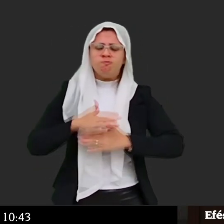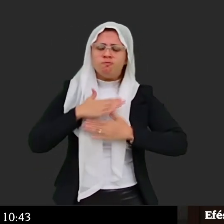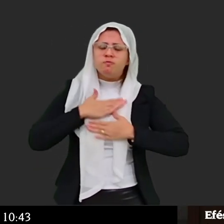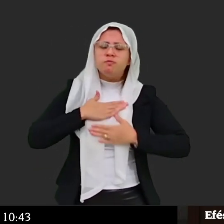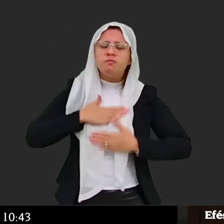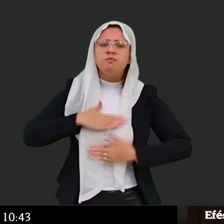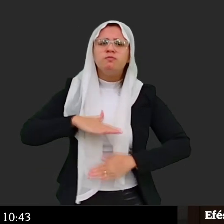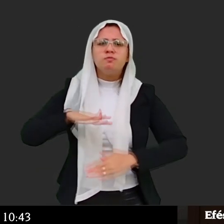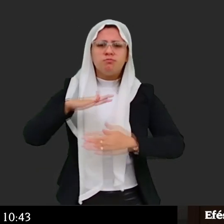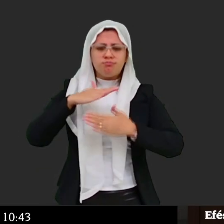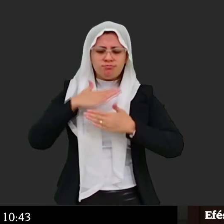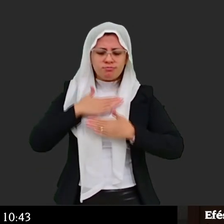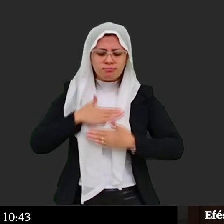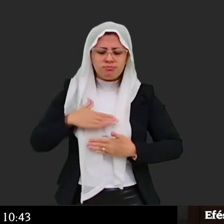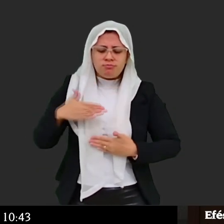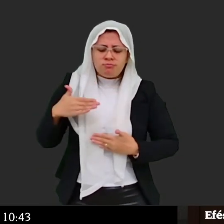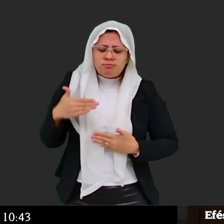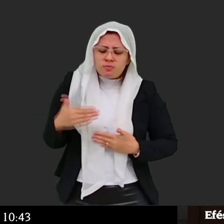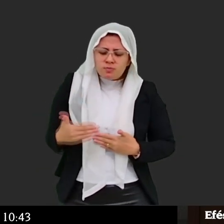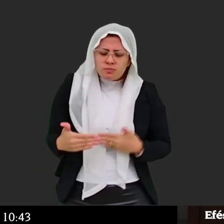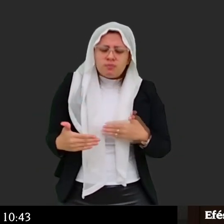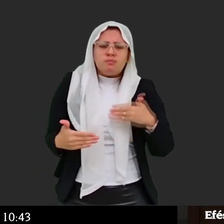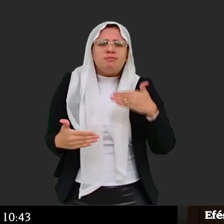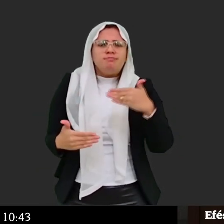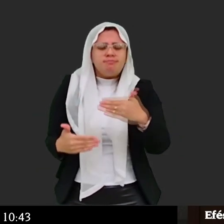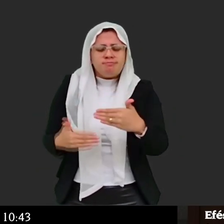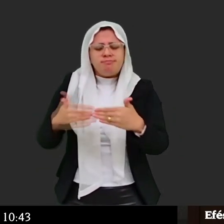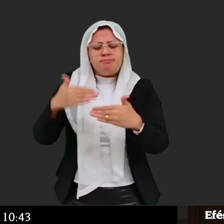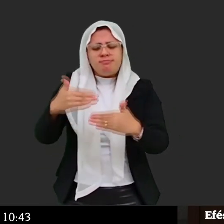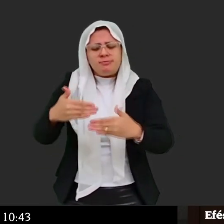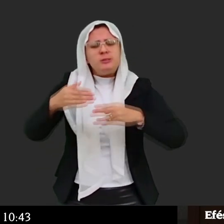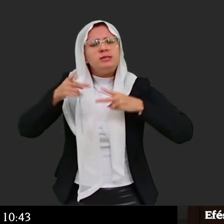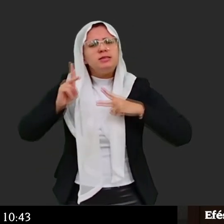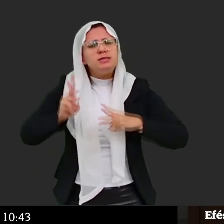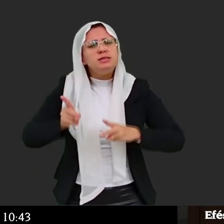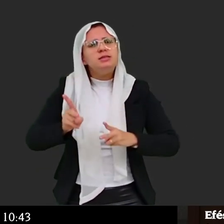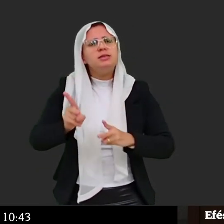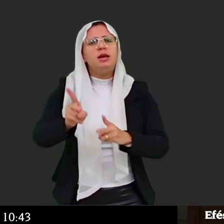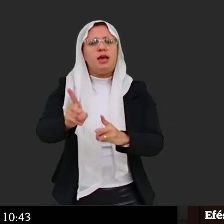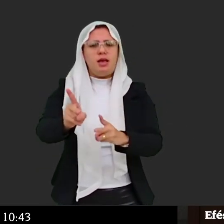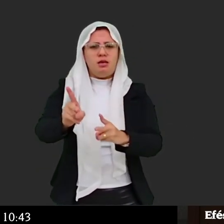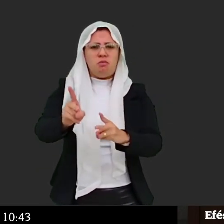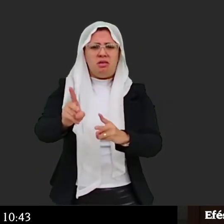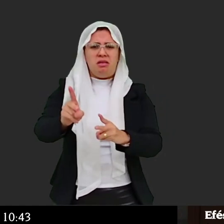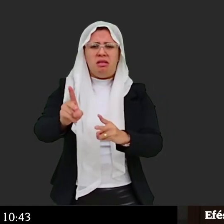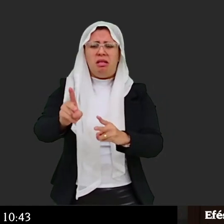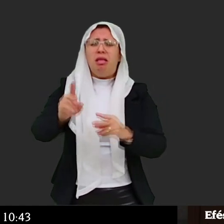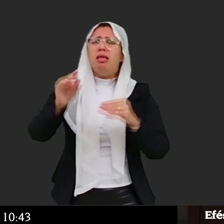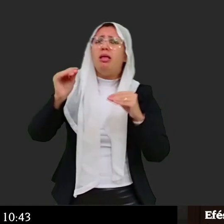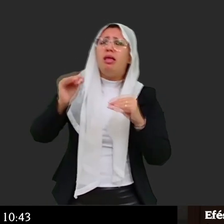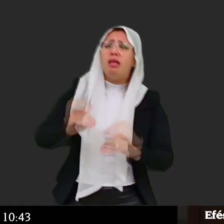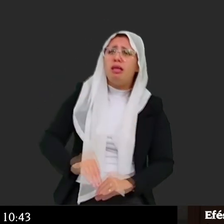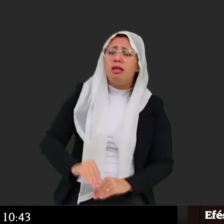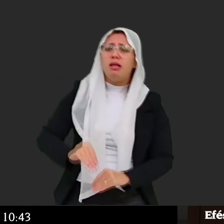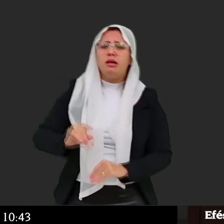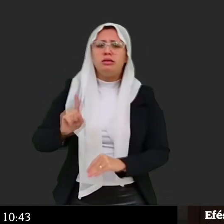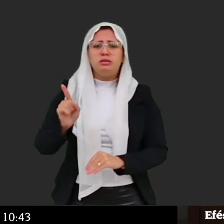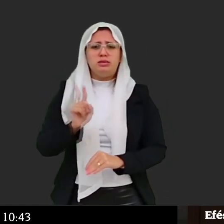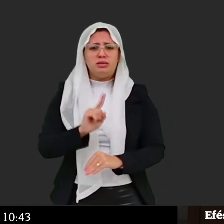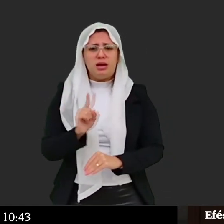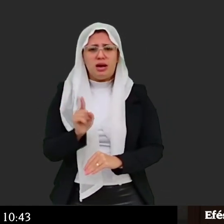com longanimidade, isto é, sem desistir, sem desanimar.